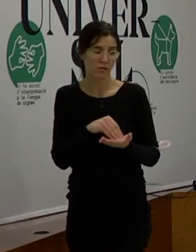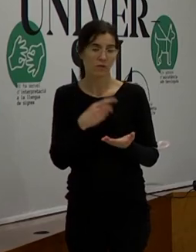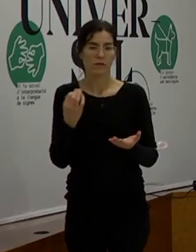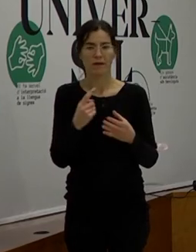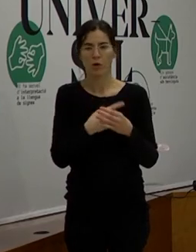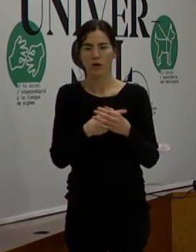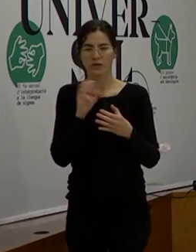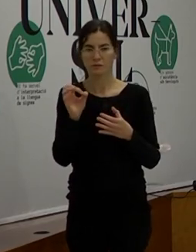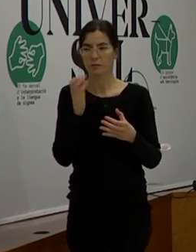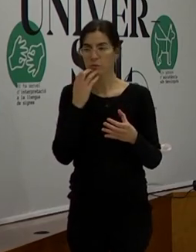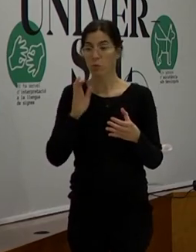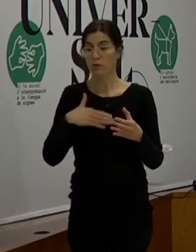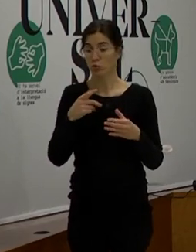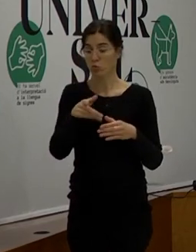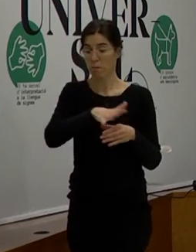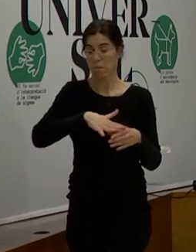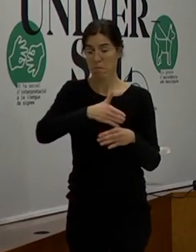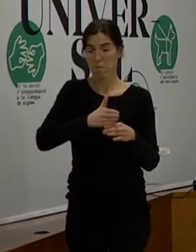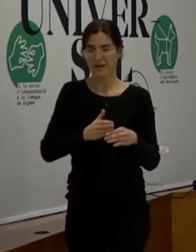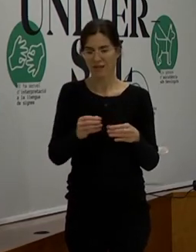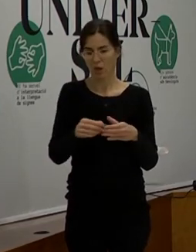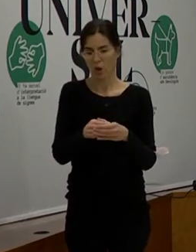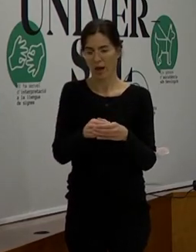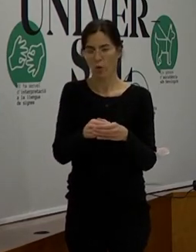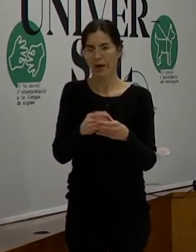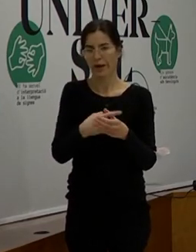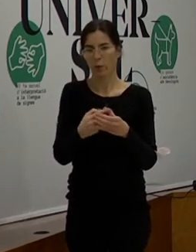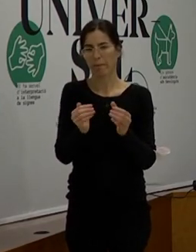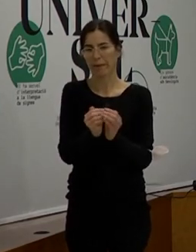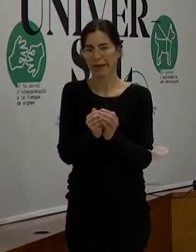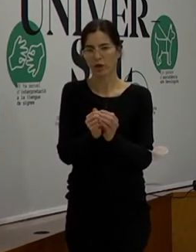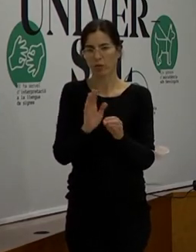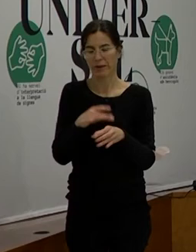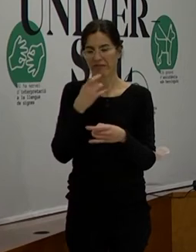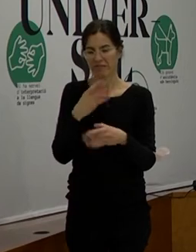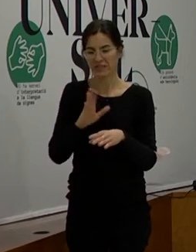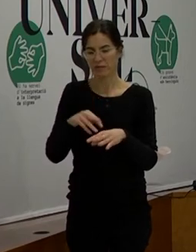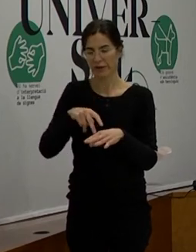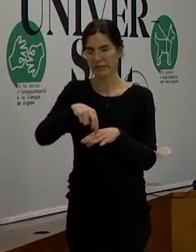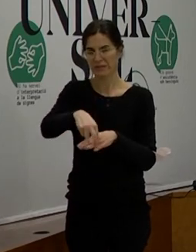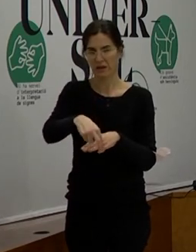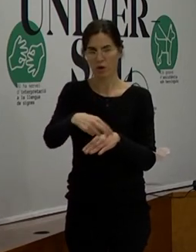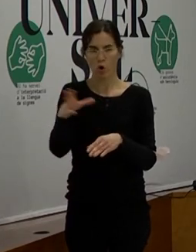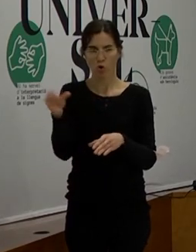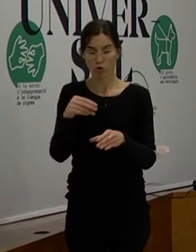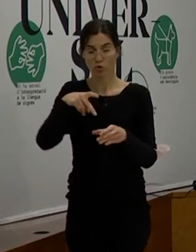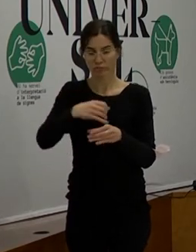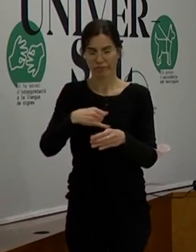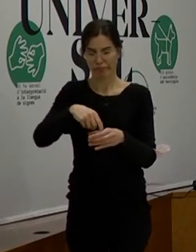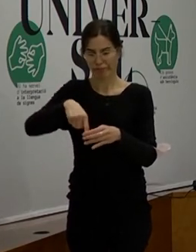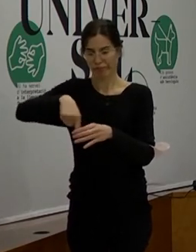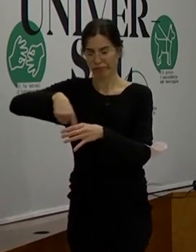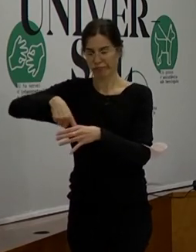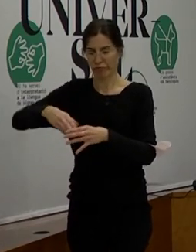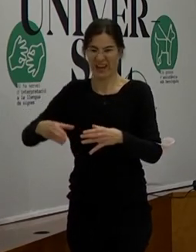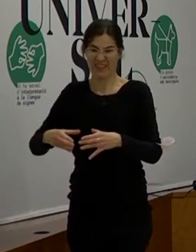però potser pots posar un tros que tingui el forat més petitet i que facilites que la gent passi per allà, i no tots tinguin que ser tan grans,